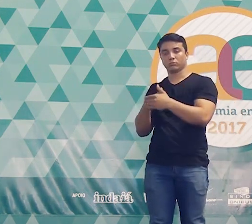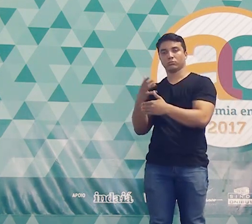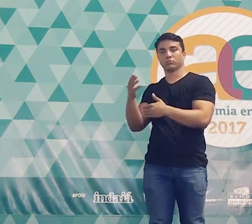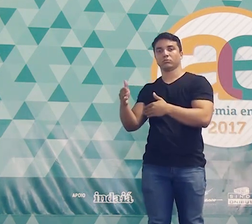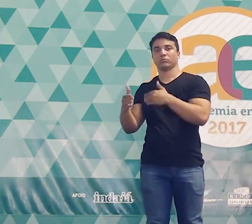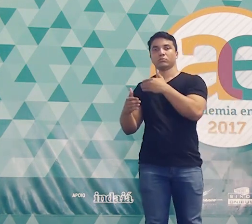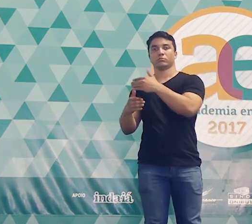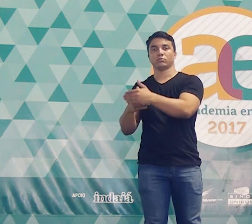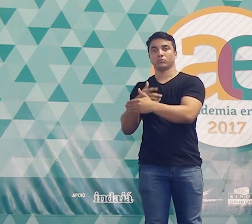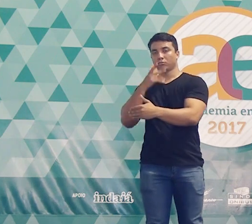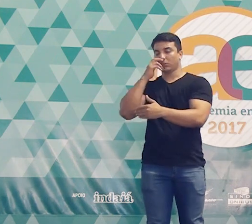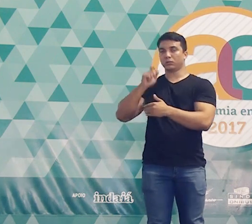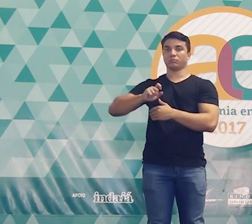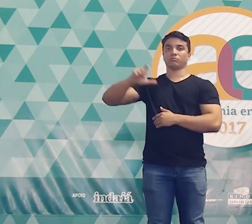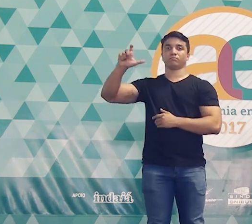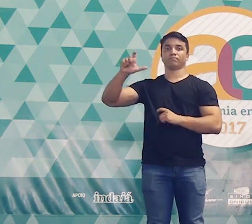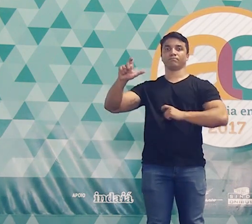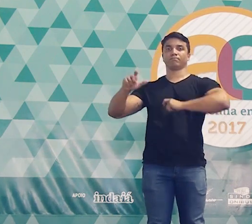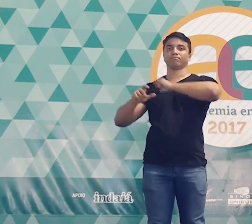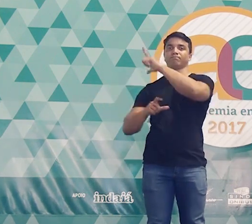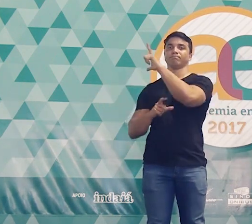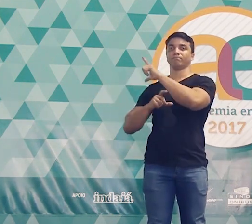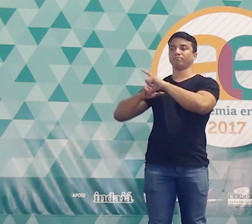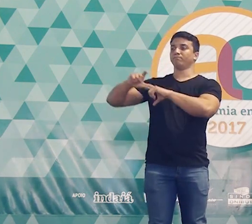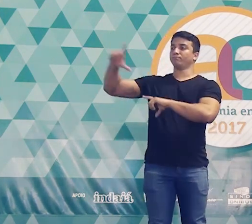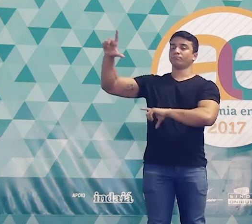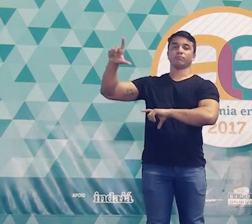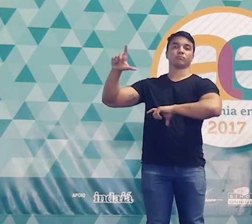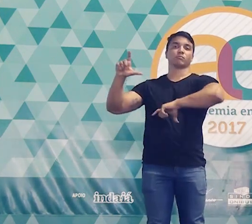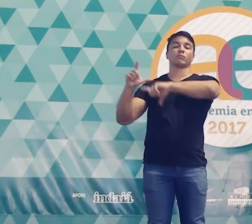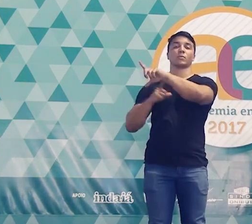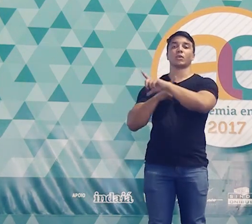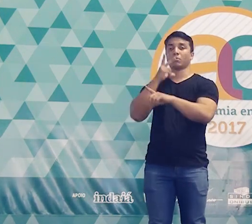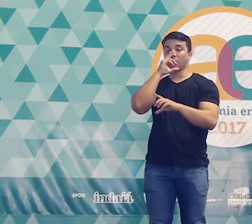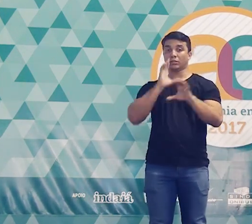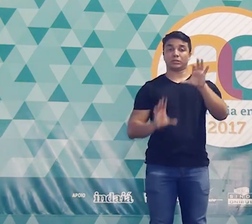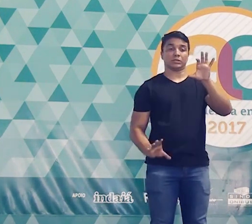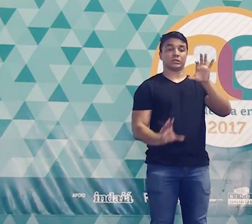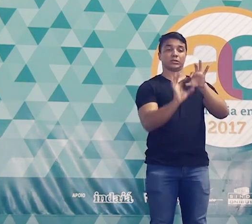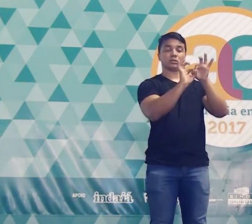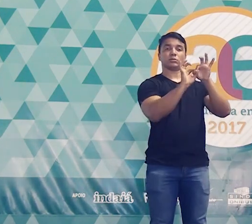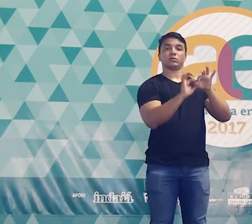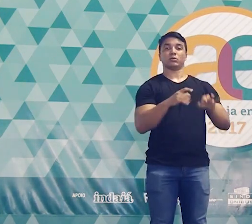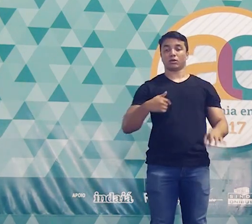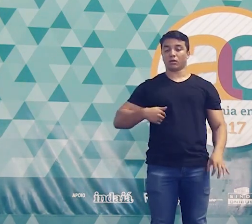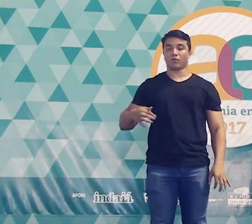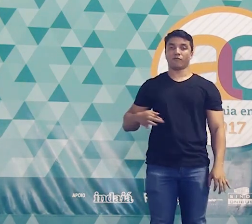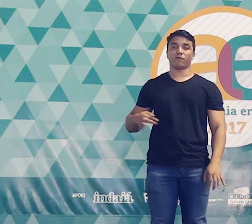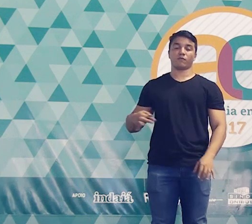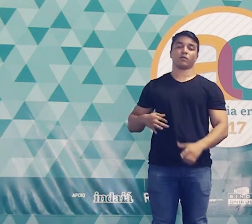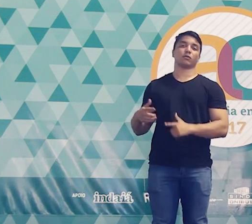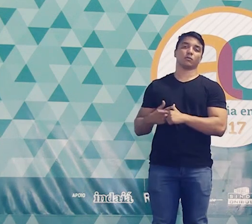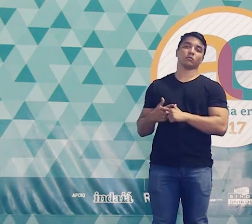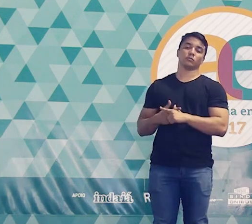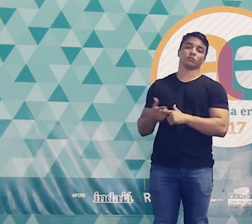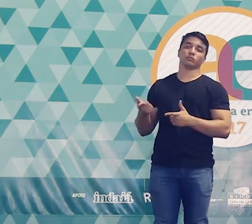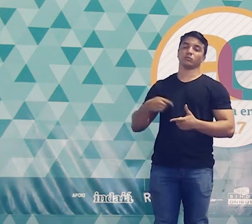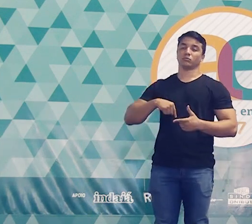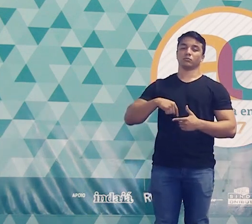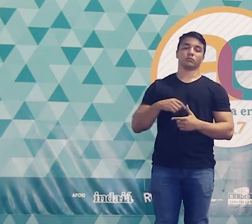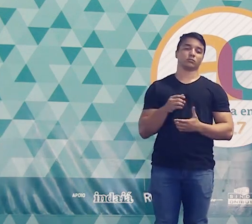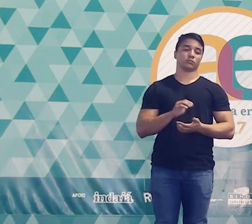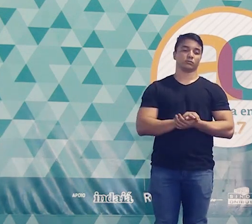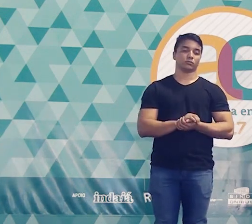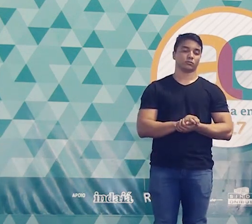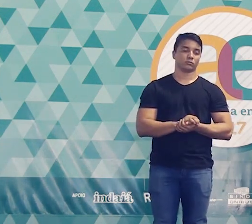tem que dar doses cada vez maiores. E quanto maior a dose, mais tóxico fica, mais mal faz o organismo,